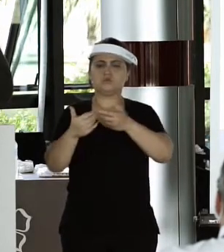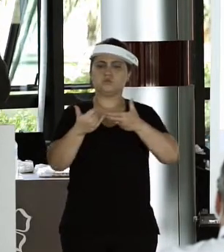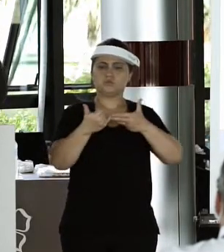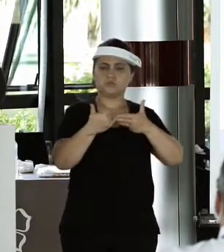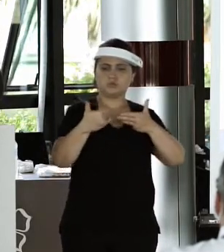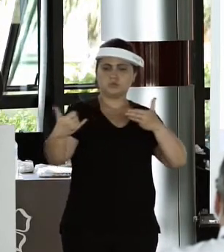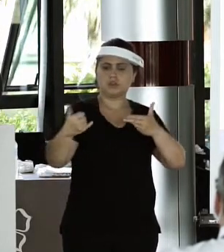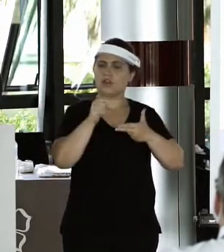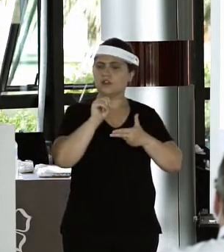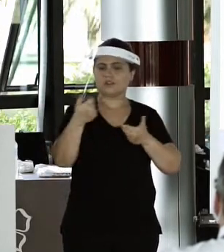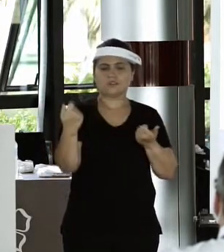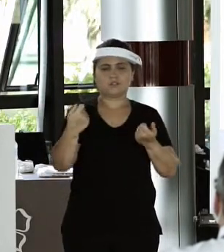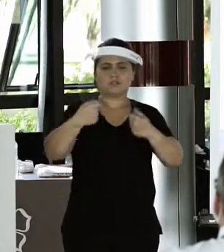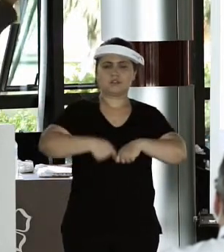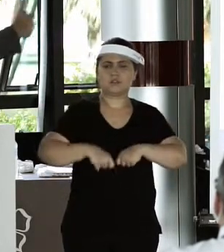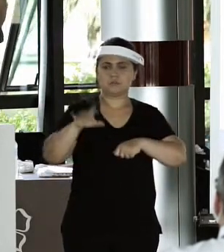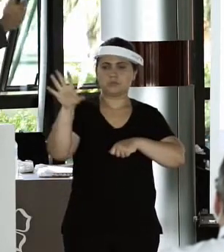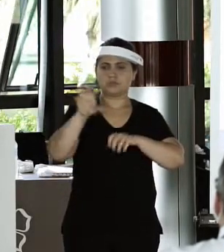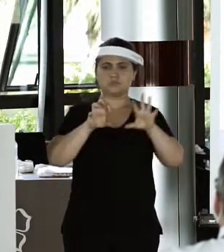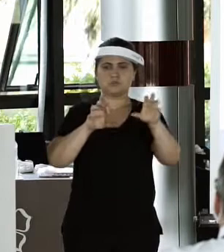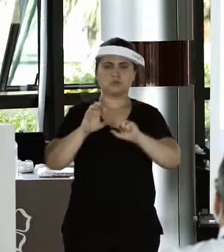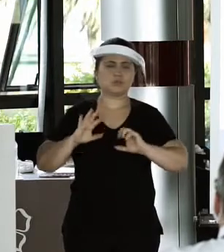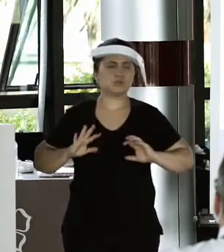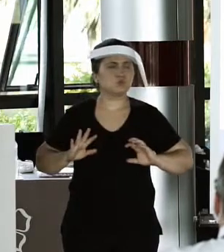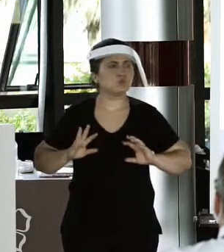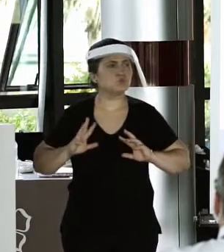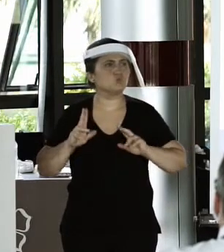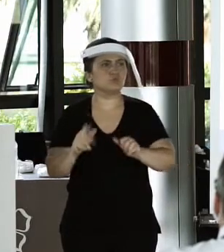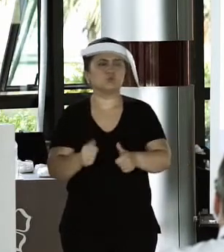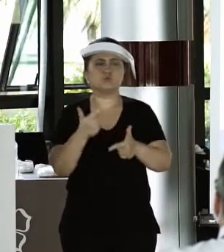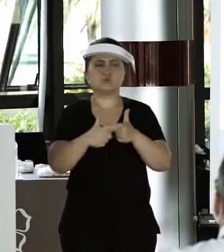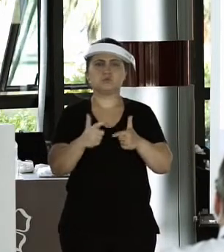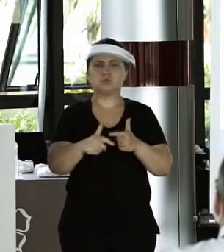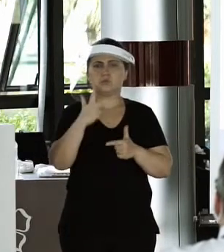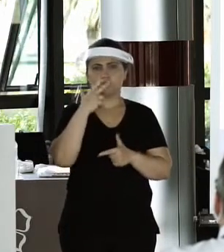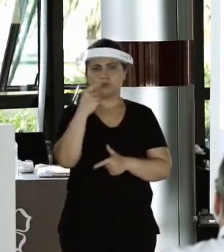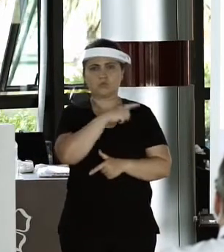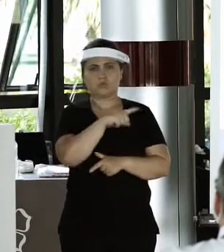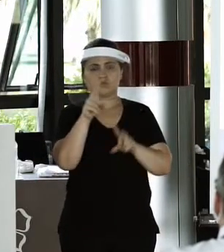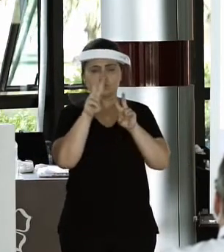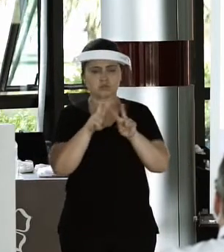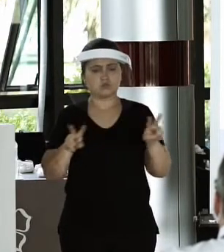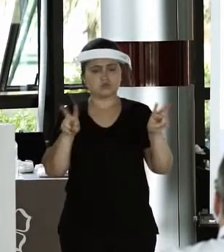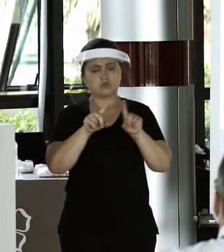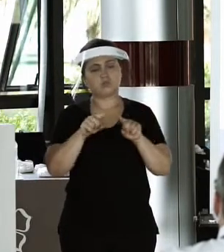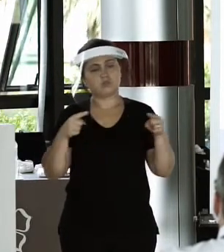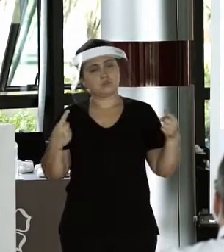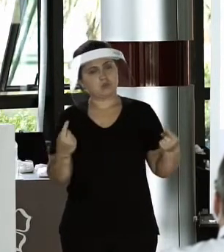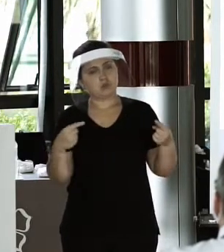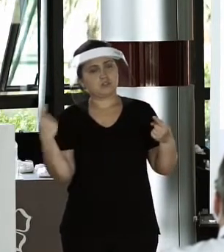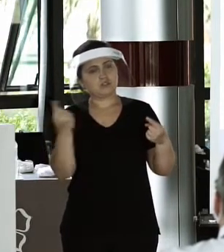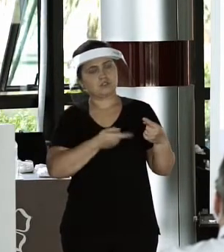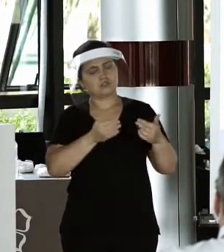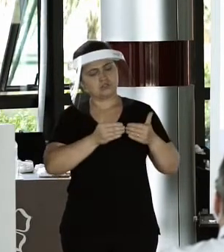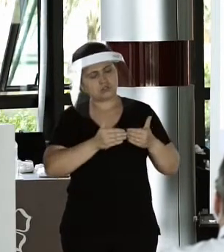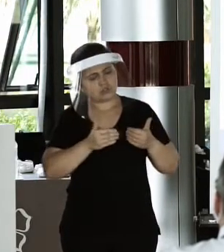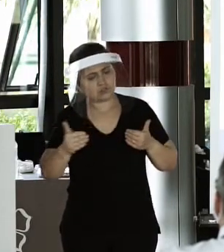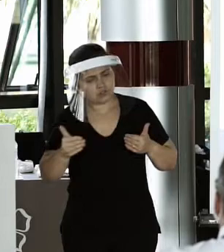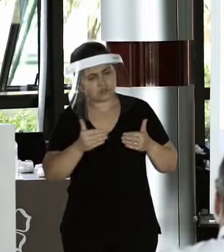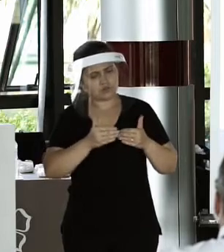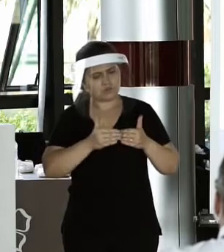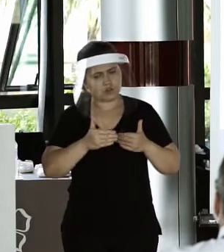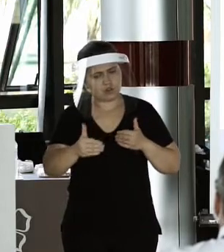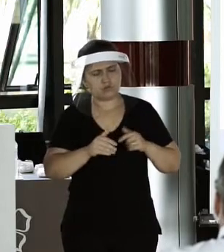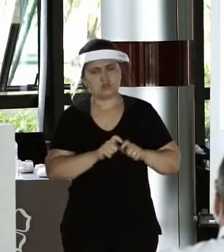ainda não é capaz de pegar todos os problemas conforme vocês estão vendo ali. Mas a gente já tem um avanço grande